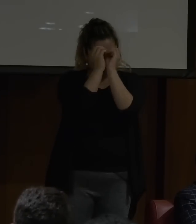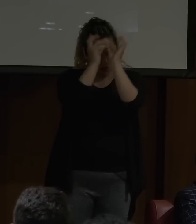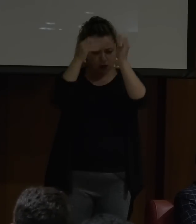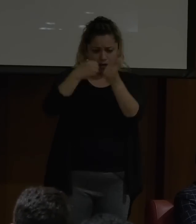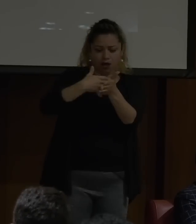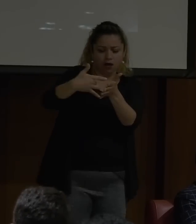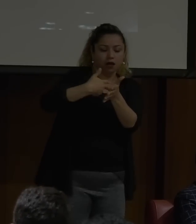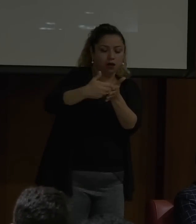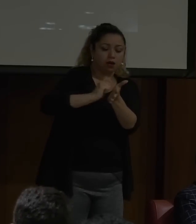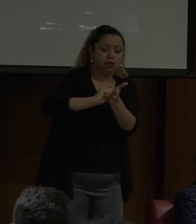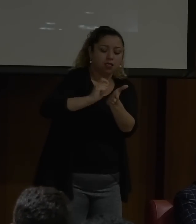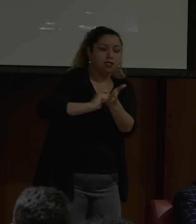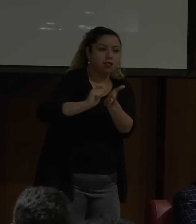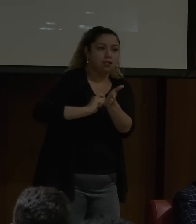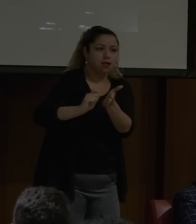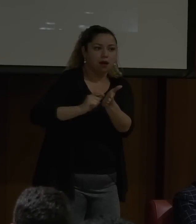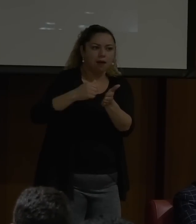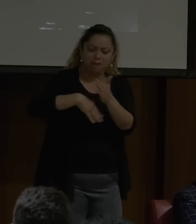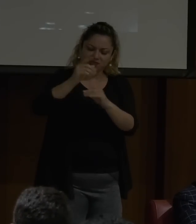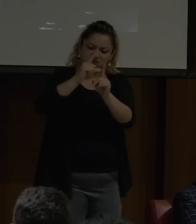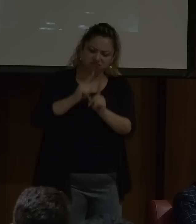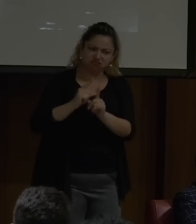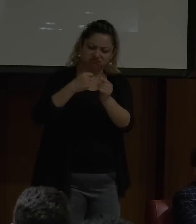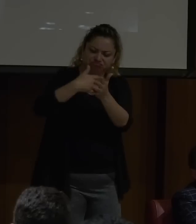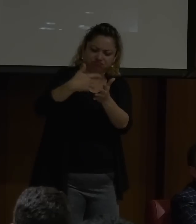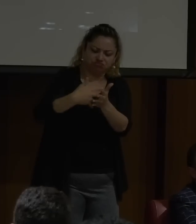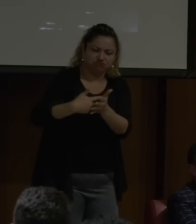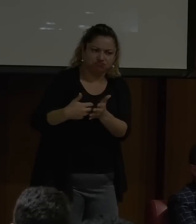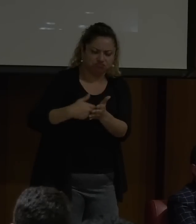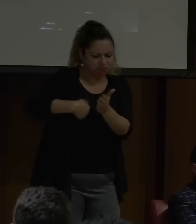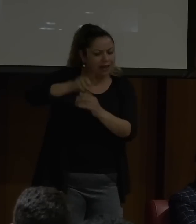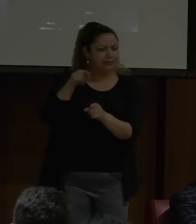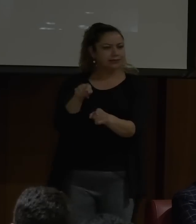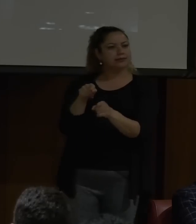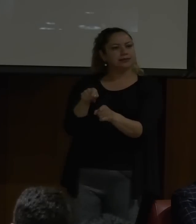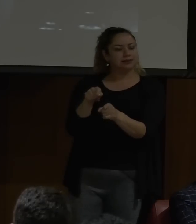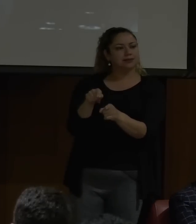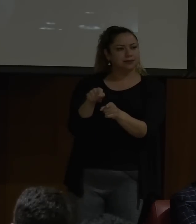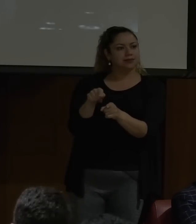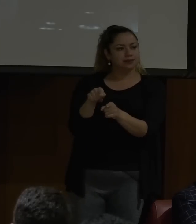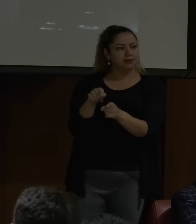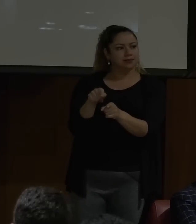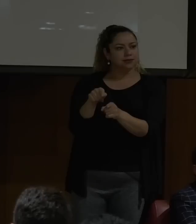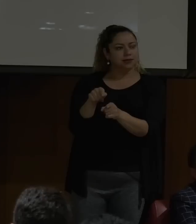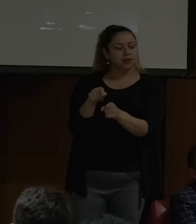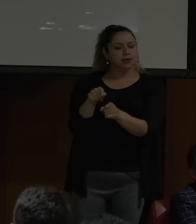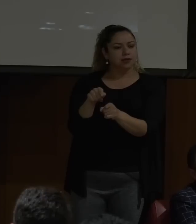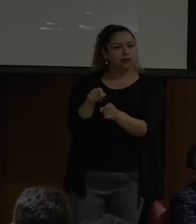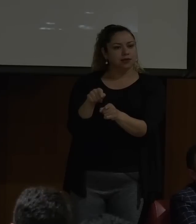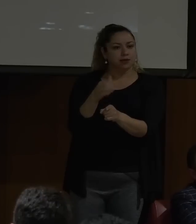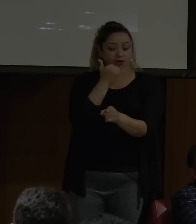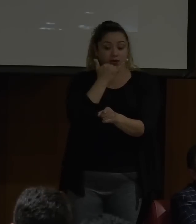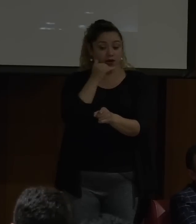tema de composición melódica no es tan encumbrado como se ha planteado.